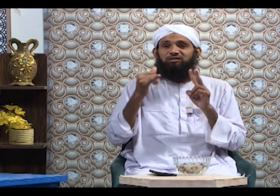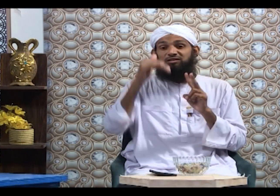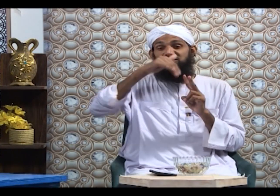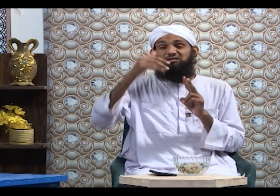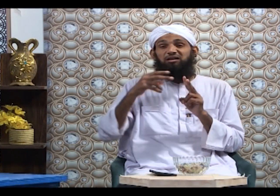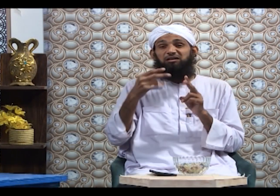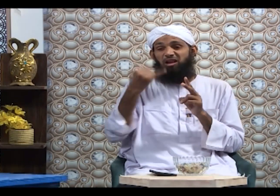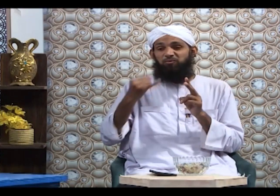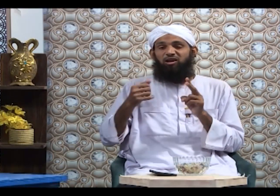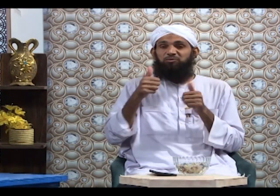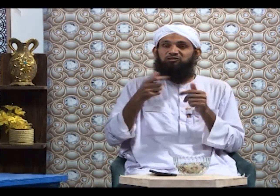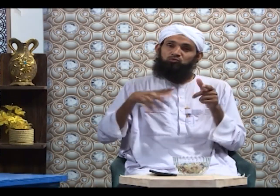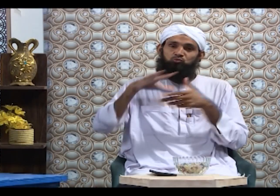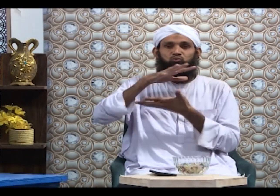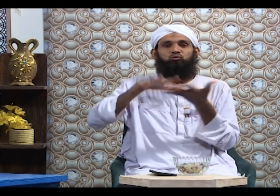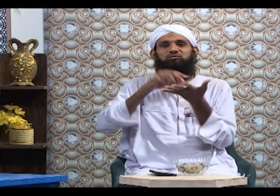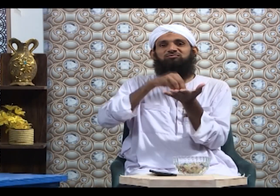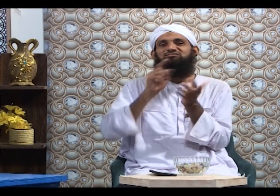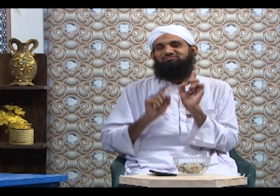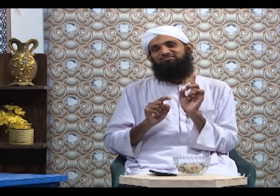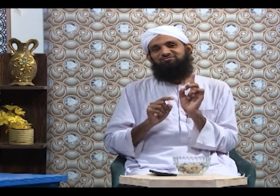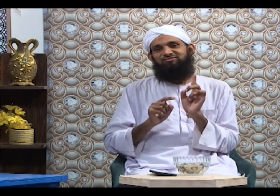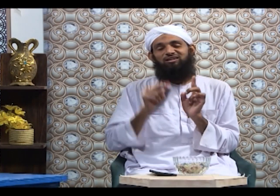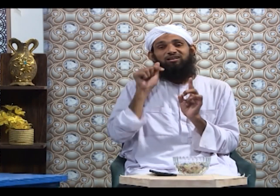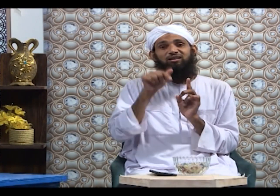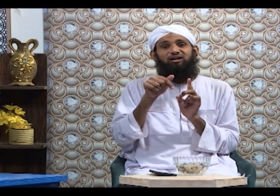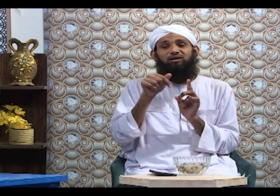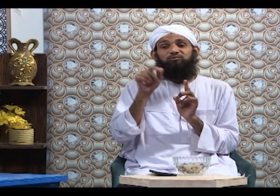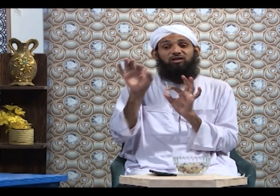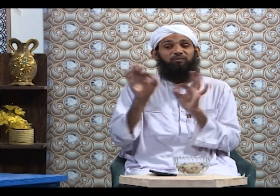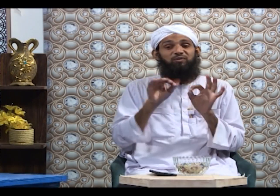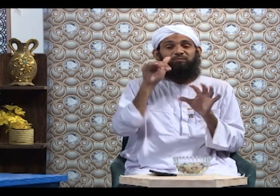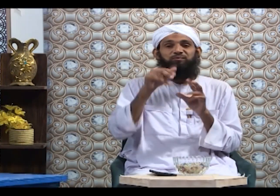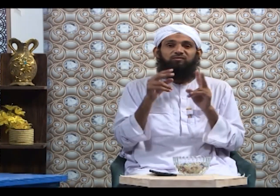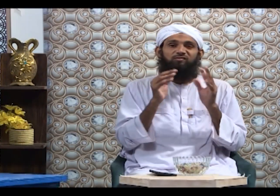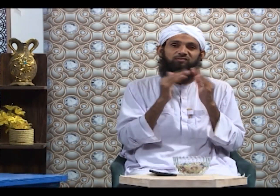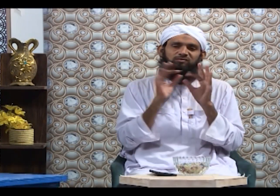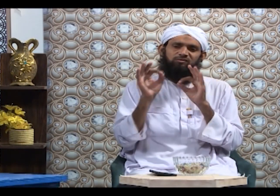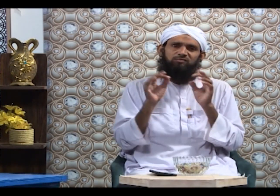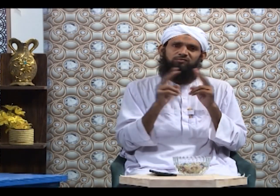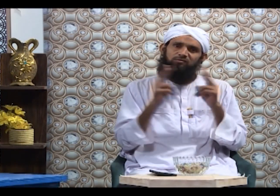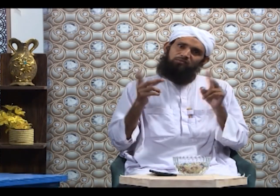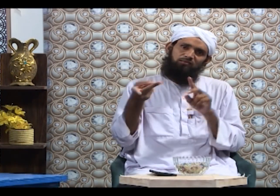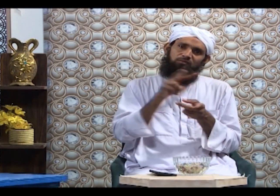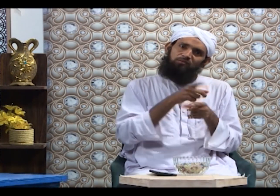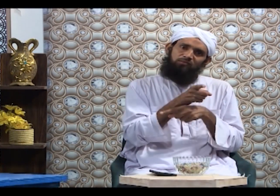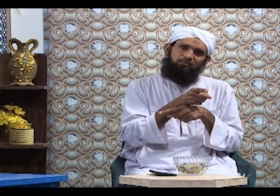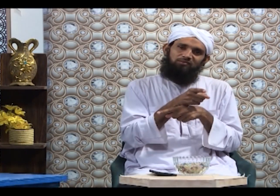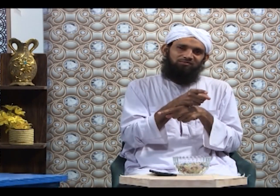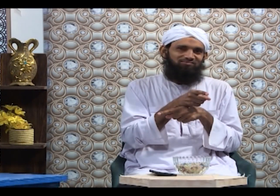برے لوگ ہوتے ہیں۔ اس بات کی کیا گارنٹی ہے کہ اسے وہاں بھی گھر جیسا ہی ماحول میسر ہوگا؟ لیکن باپ اسی خوش فہمی میں مبتلا